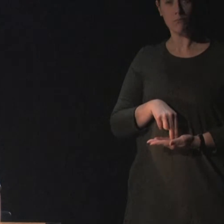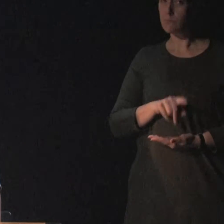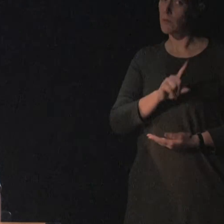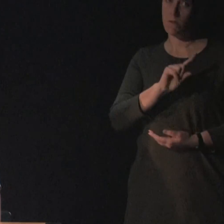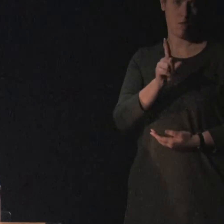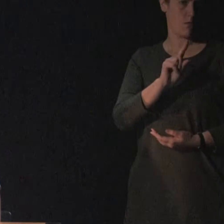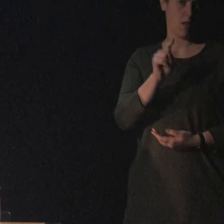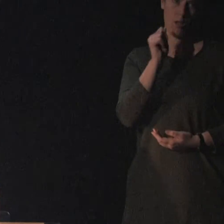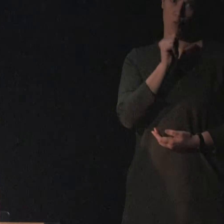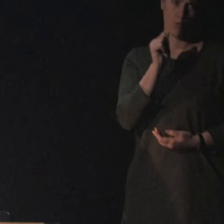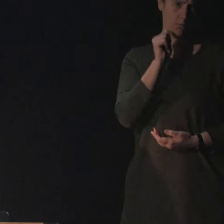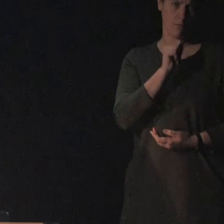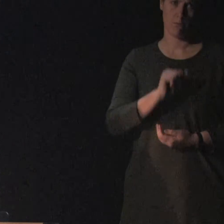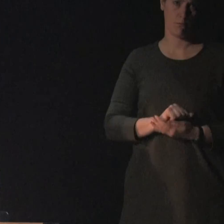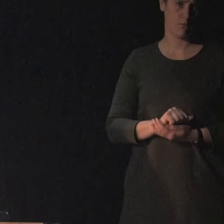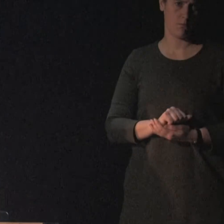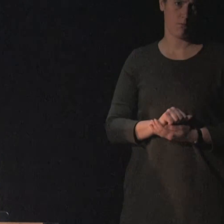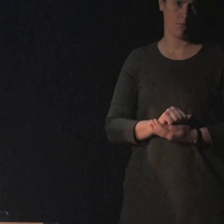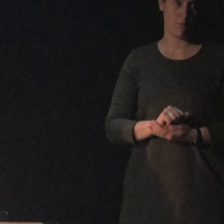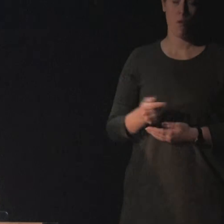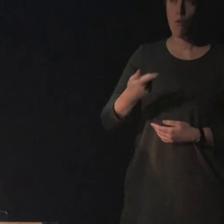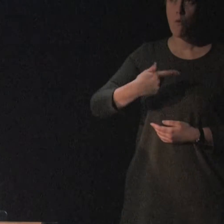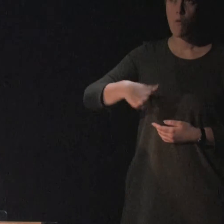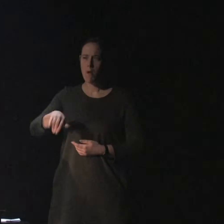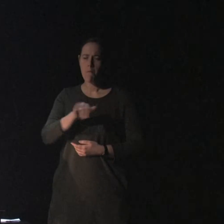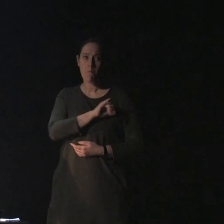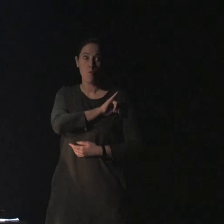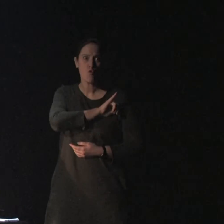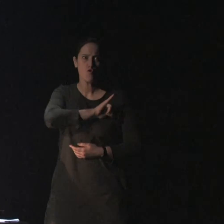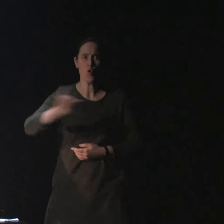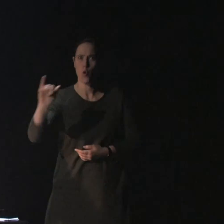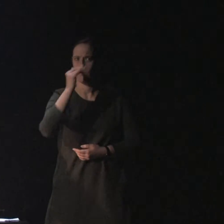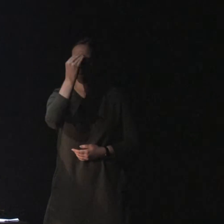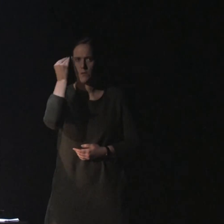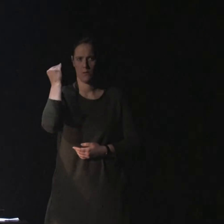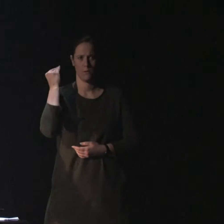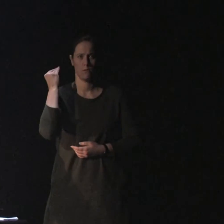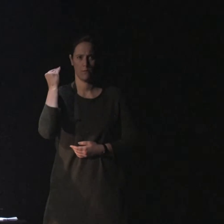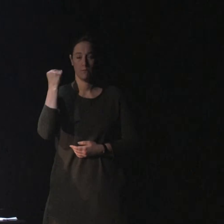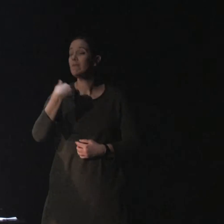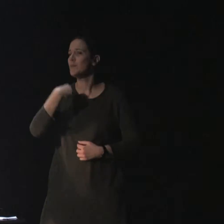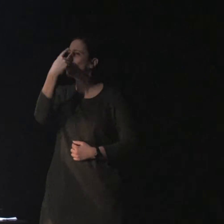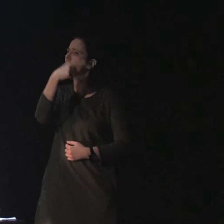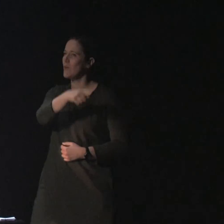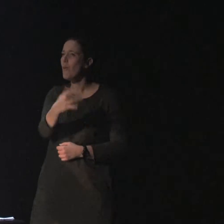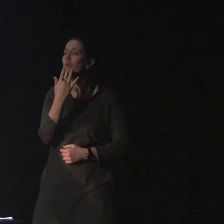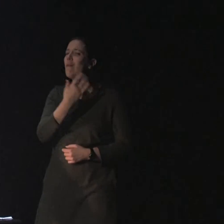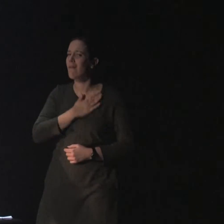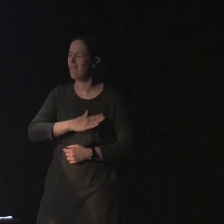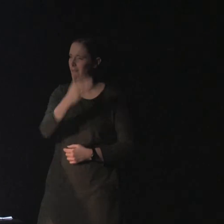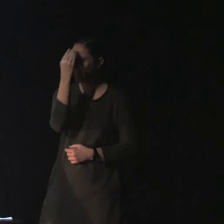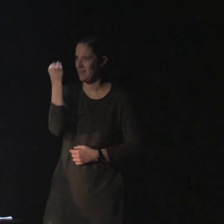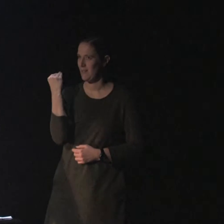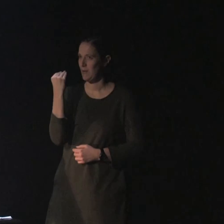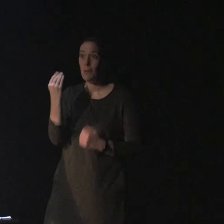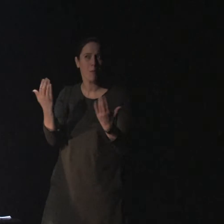Nee, Moeker. We mogen dat nooit vergeten. Ik weet dat jij het wil vergeten. Omdat